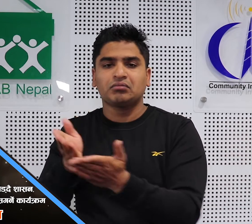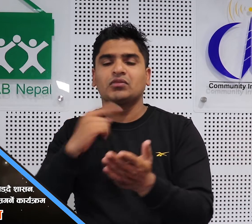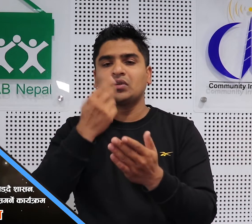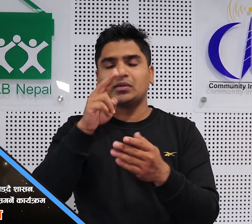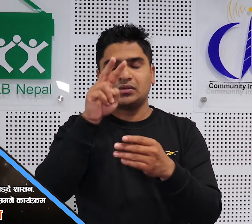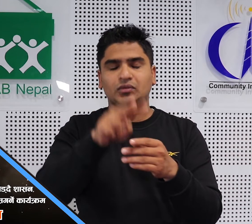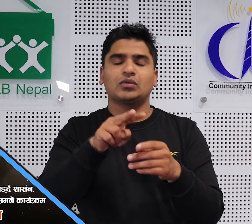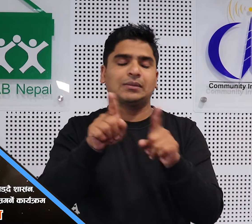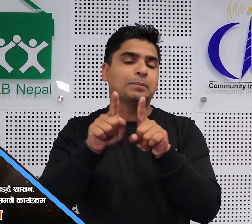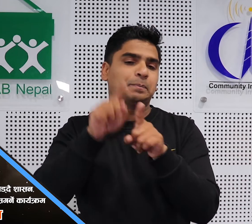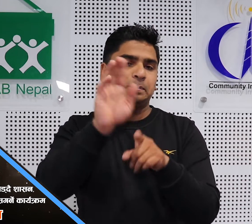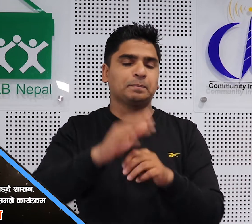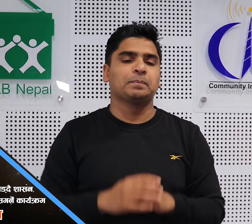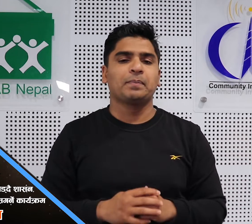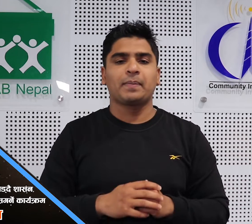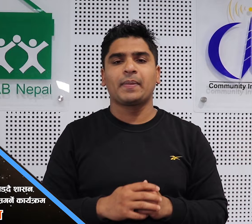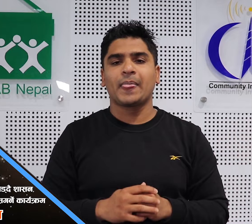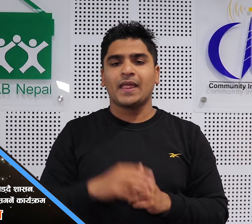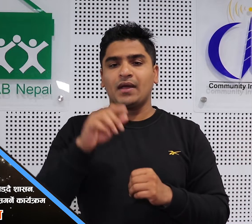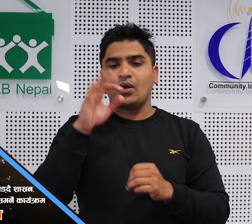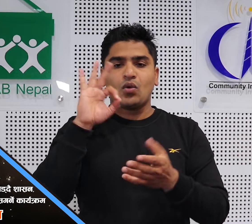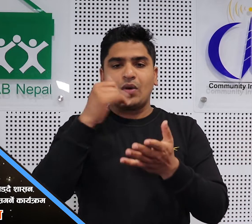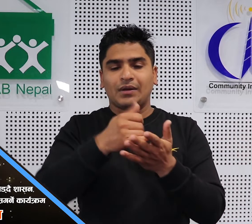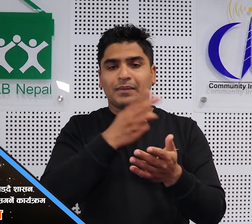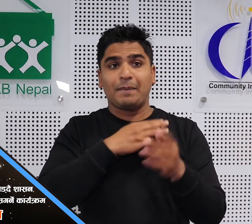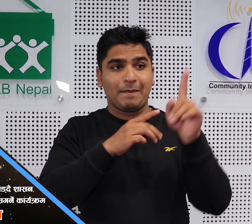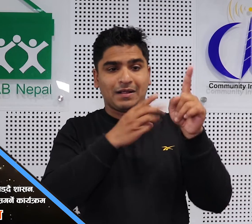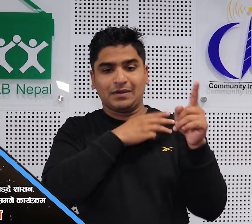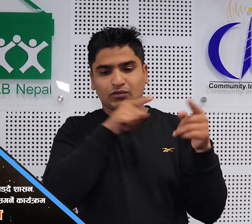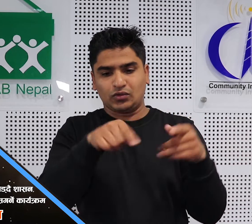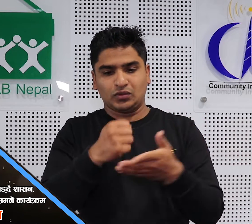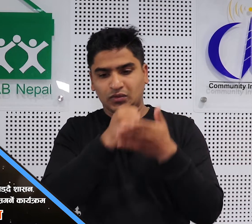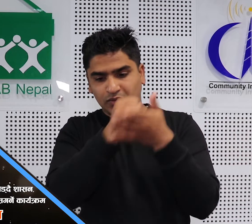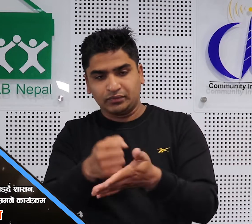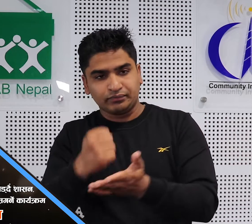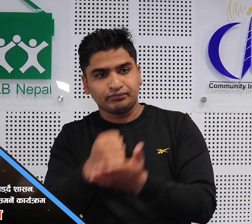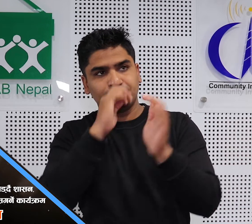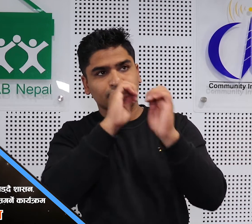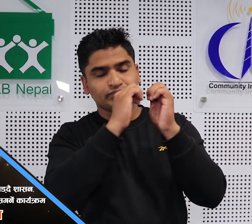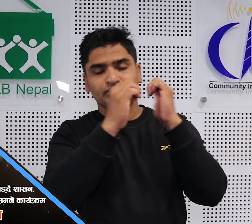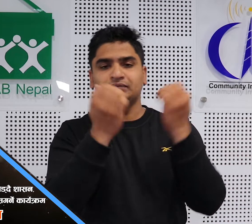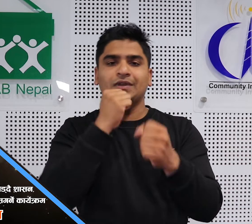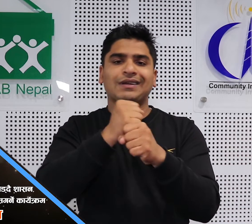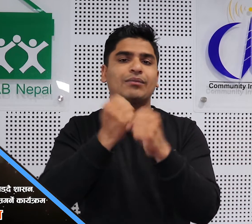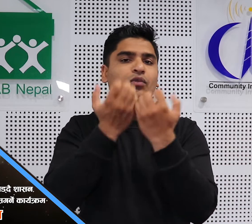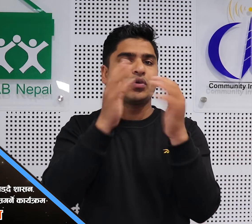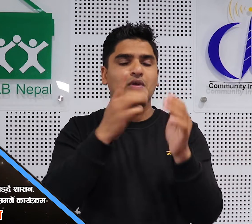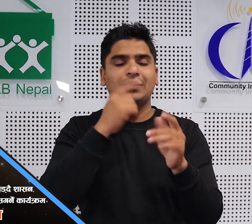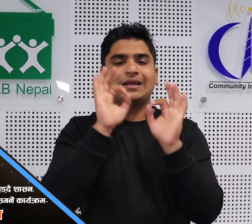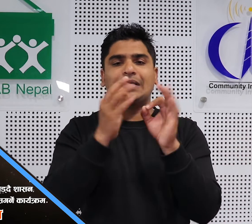वालिङ आठका सूर्य प्रसाद काफले, माथिको मान्छेले तलकालाई सहयोग, तलको मान्छेले माथिको चाहिँ सल्लाह गरेर काम गर्यो भने राम्रो हुन्छ जस्तो लाग्छ।